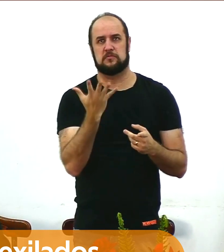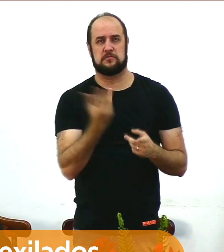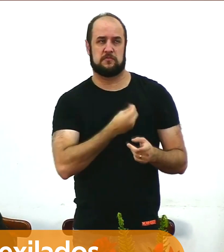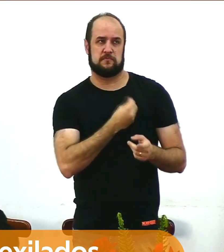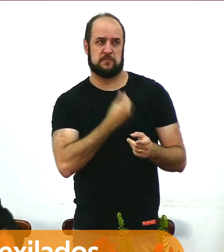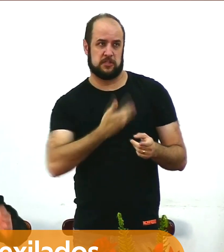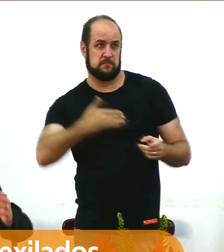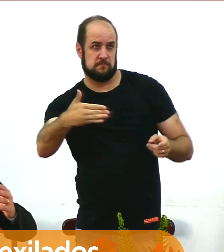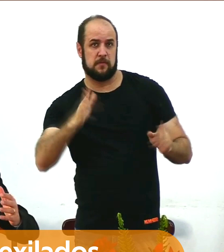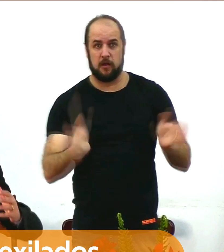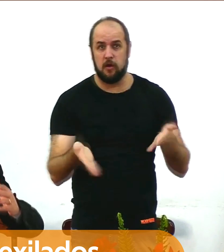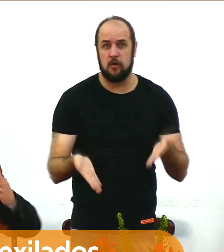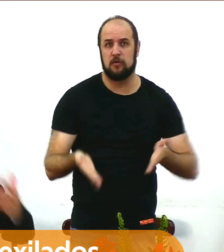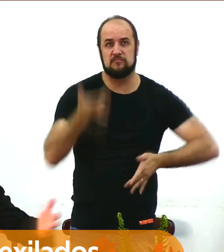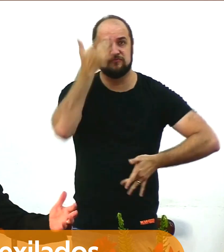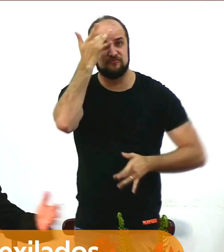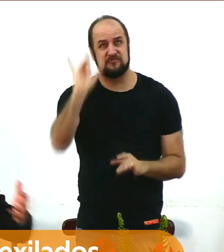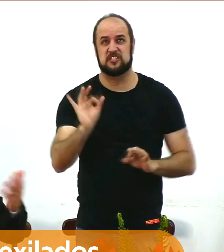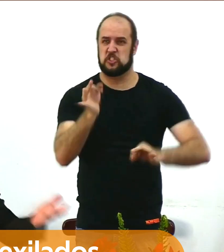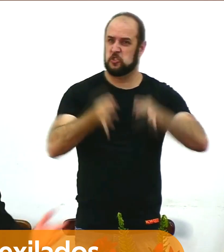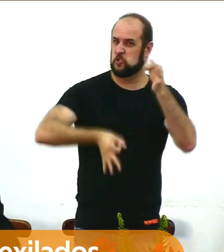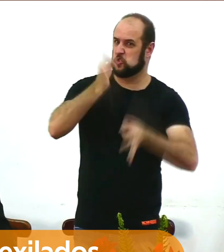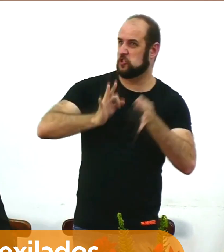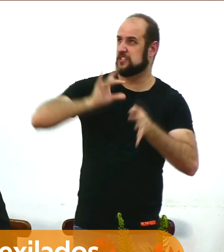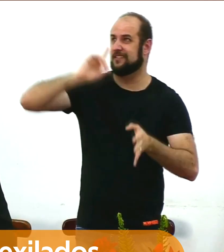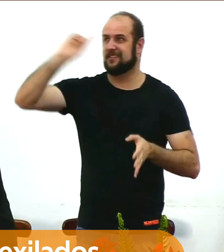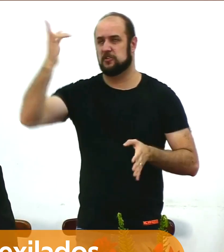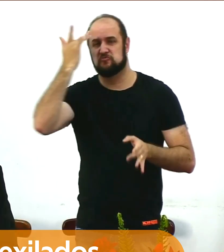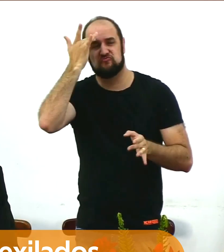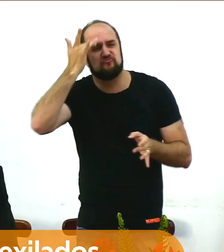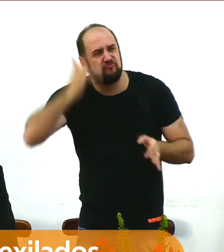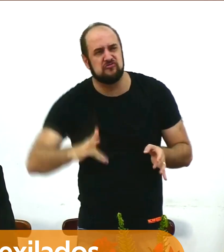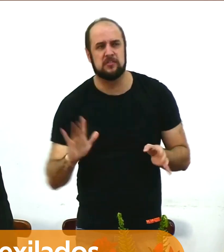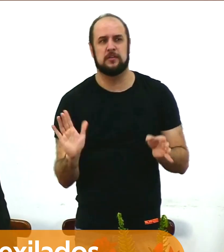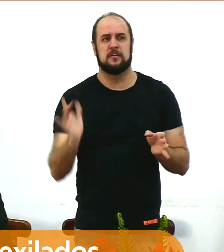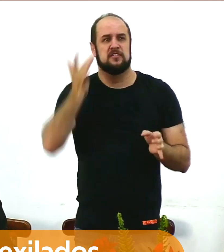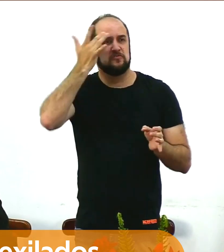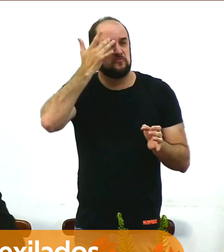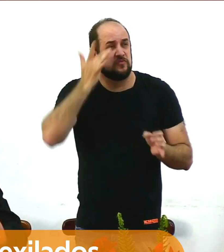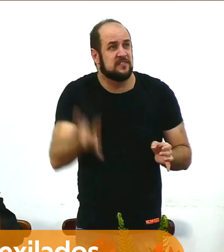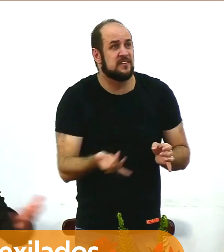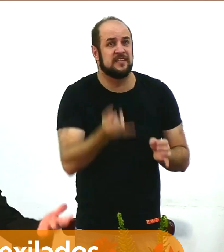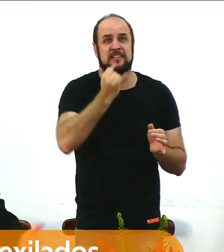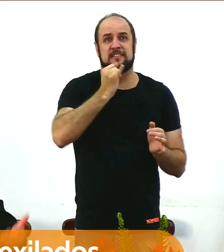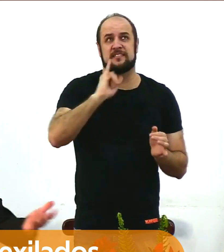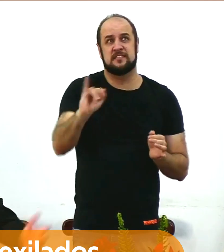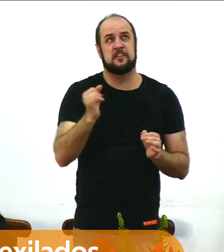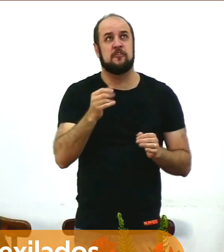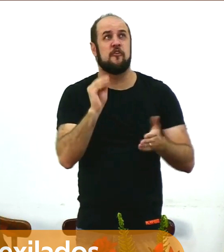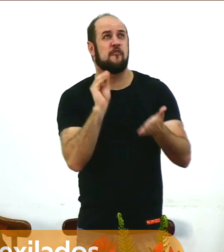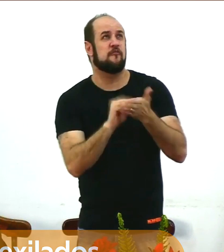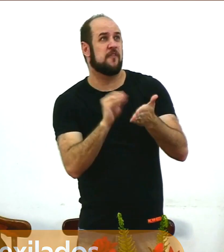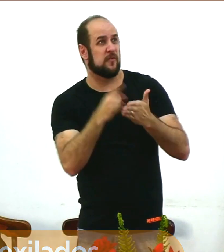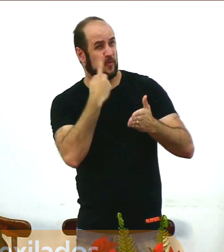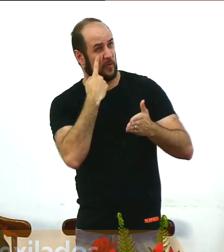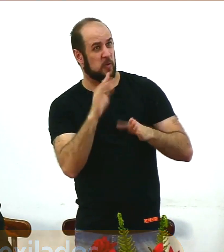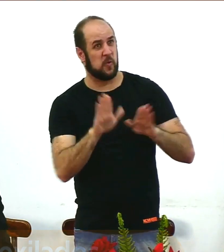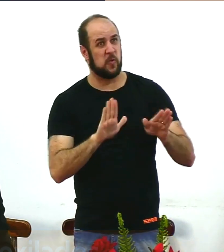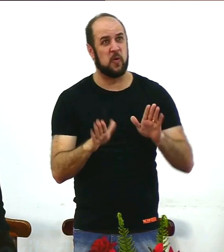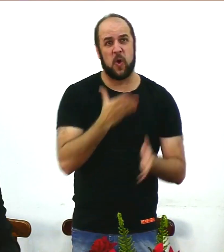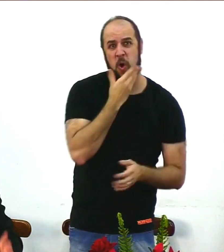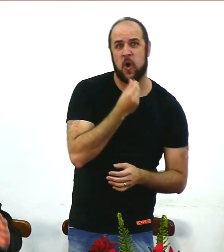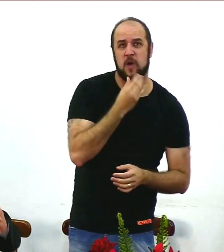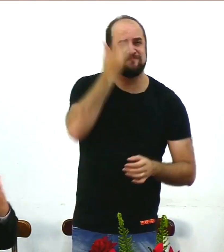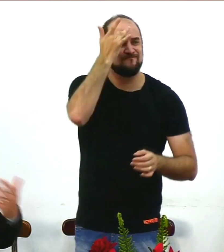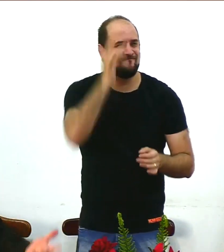Talvez você sairá deste confinamento verdadeiramente uma pessoa que expressará uma lealdade